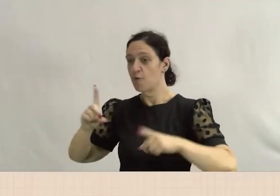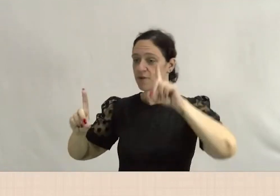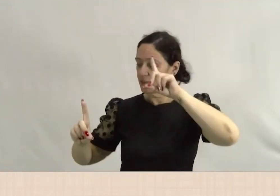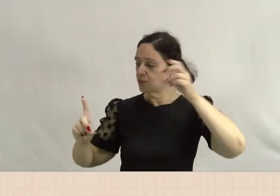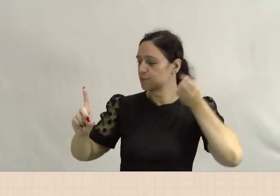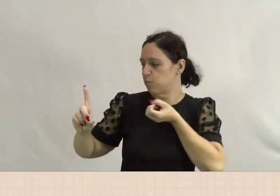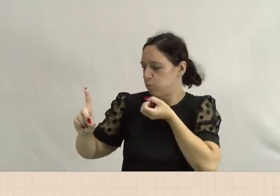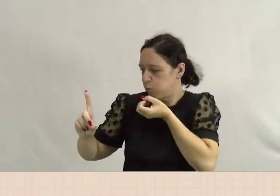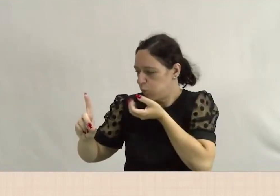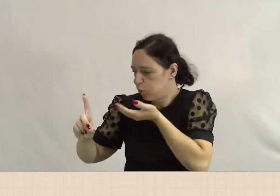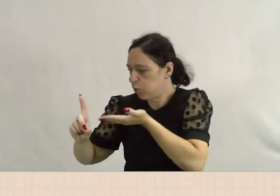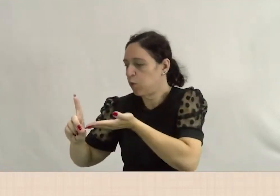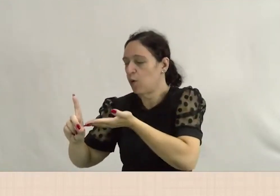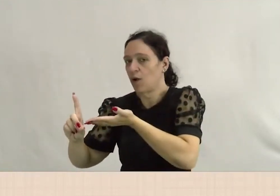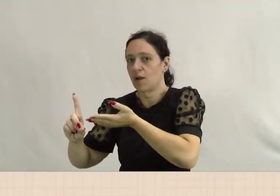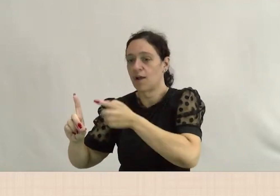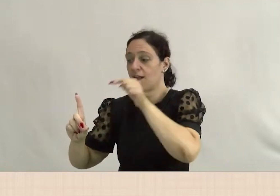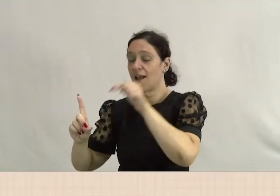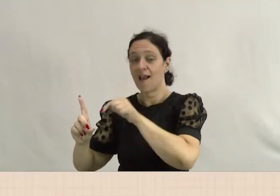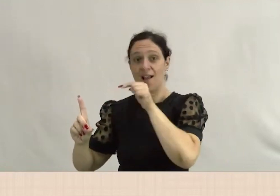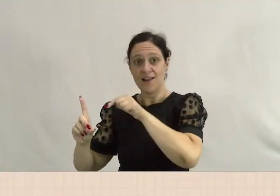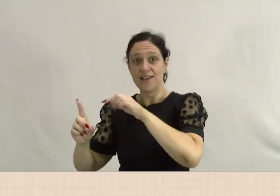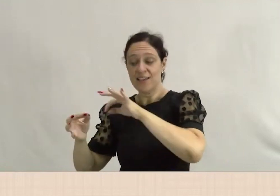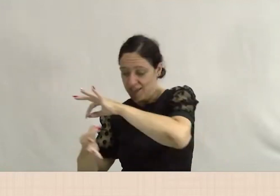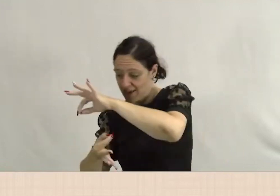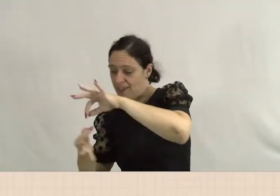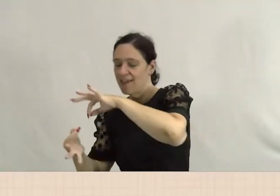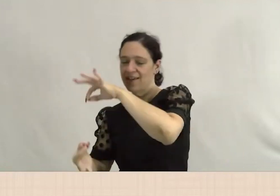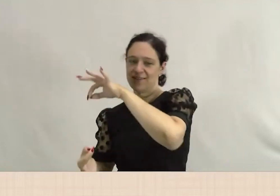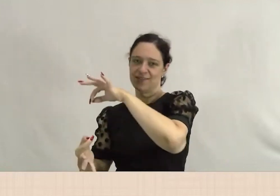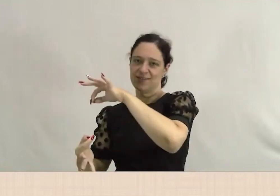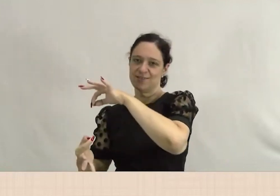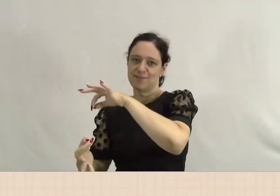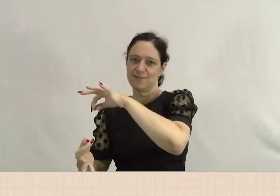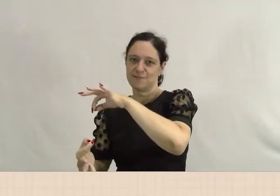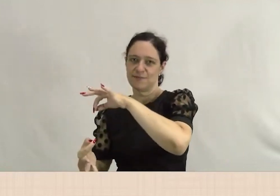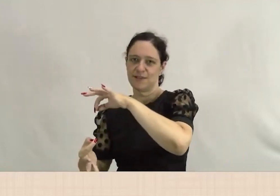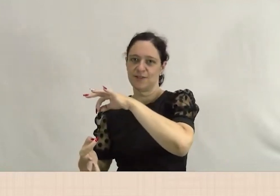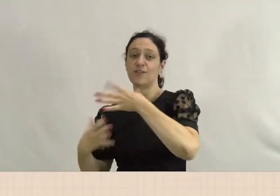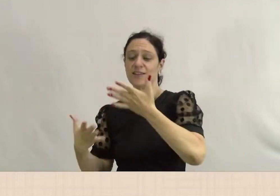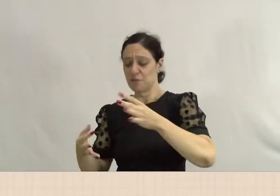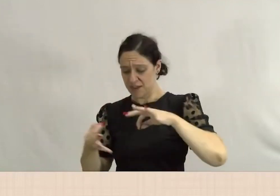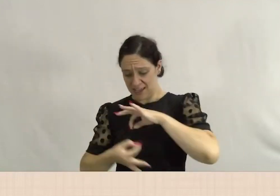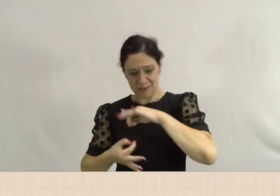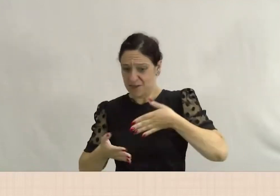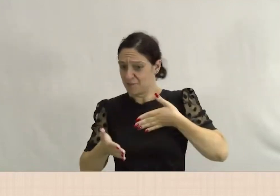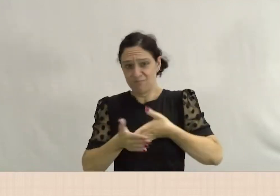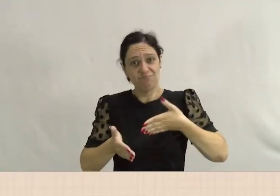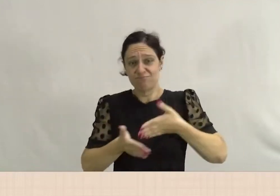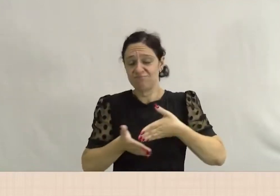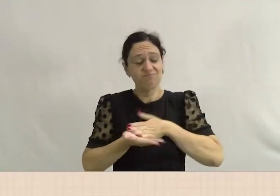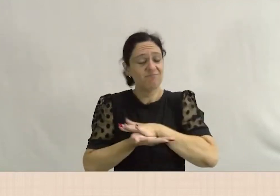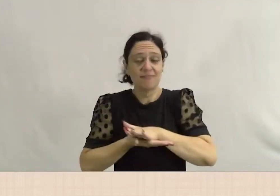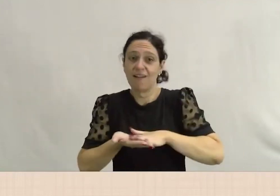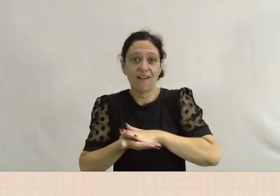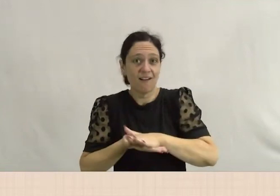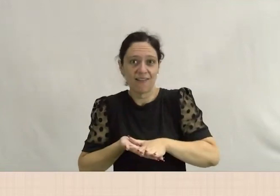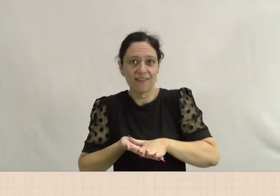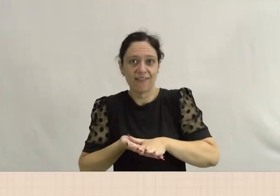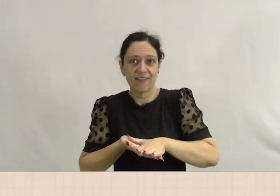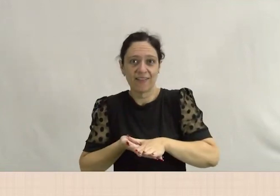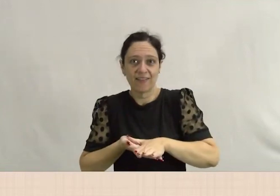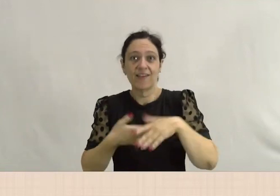não é limitado pelo tempo e espaço como o nosso corpo. E como resultado, o homem